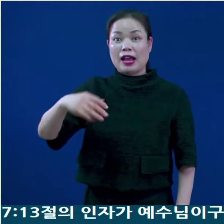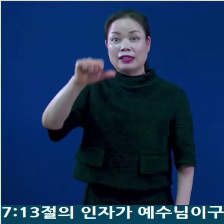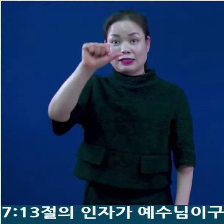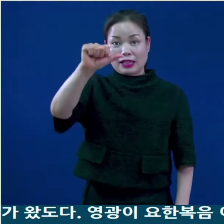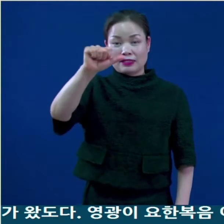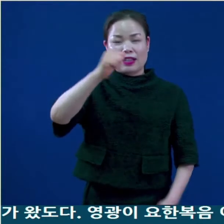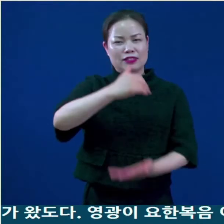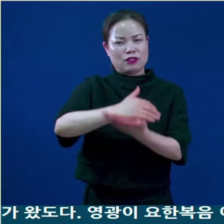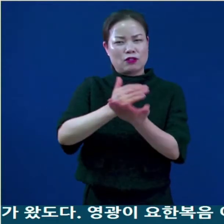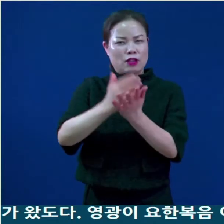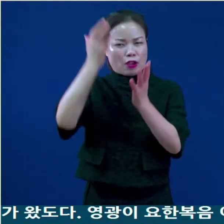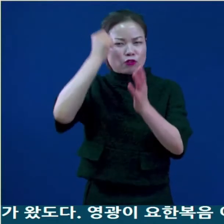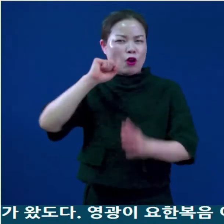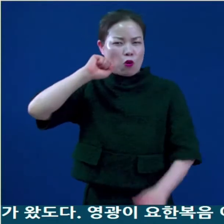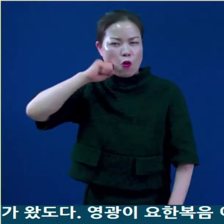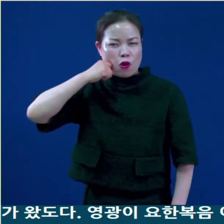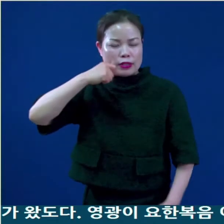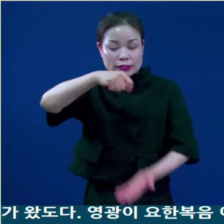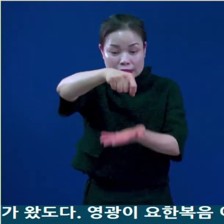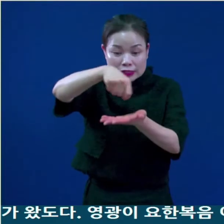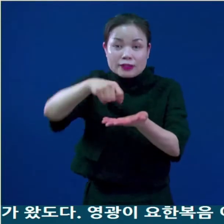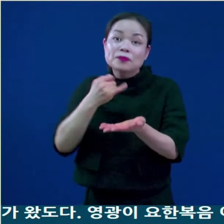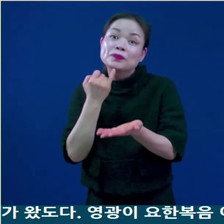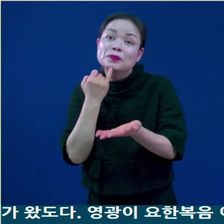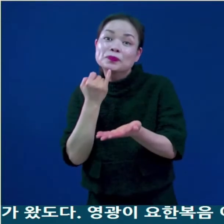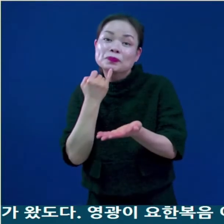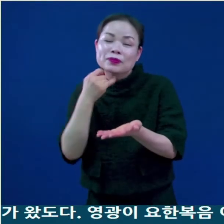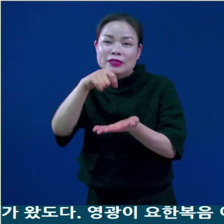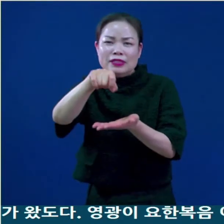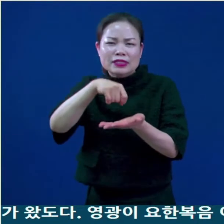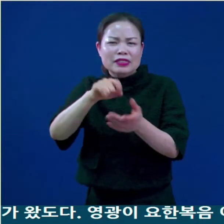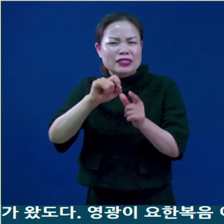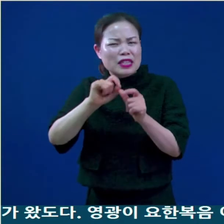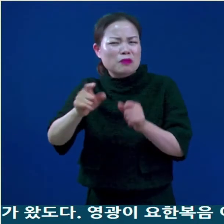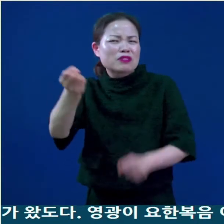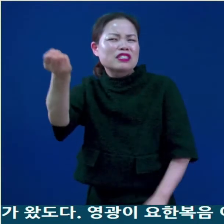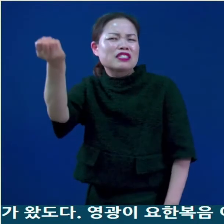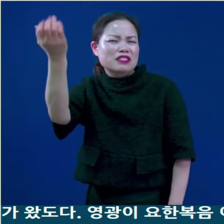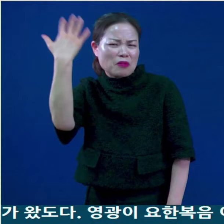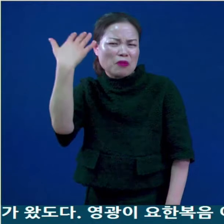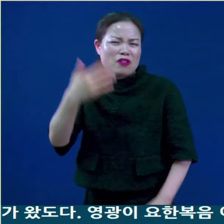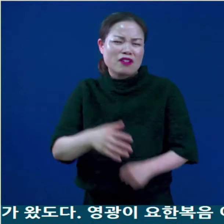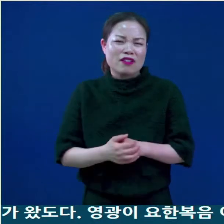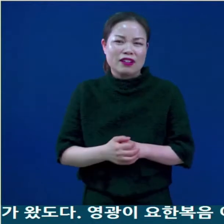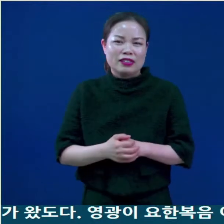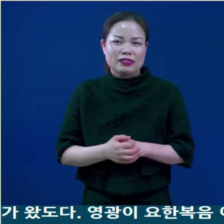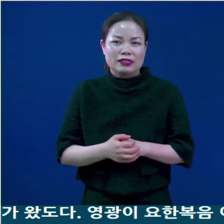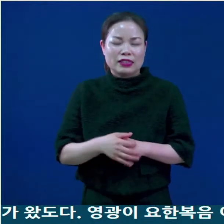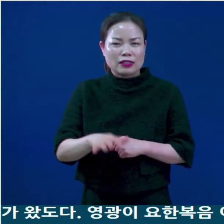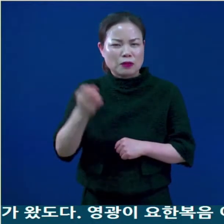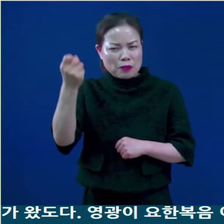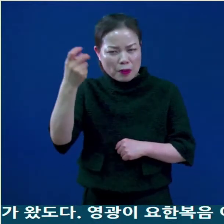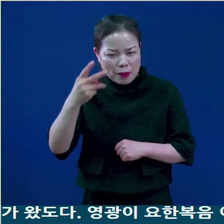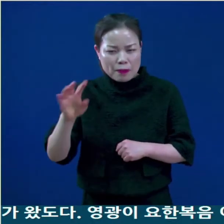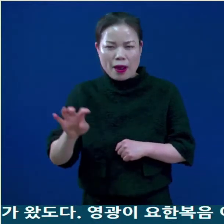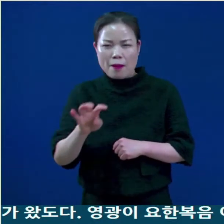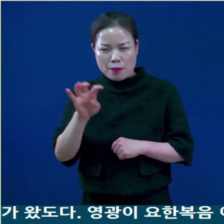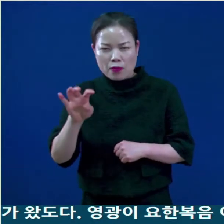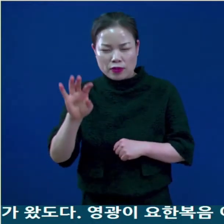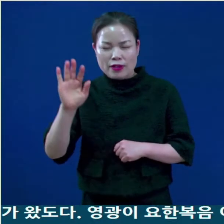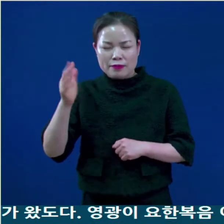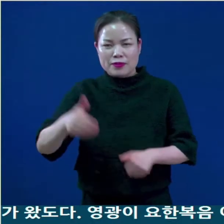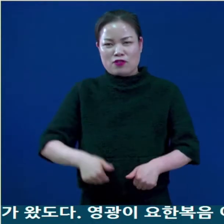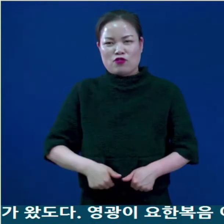이거 도저히 못 외우세요. 쓰시는 건 좋습니다. 근데 쓰셔도 대부분 다 까먹을 거예요. 그러니까 이제 가셔서 몇 번을 반복하셔야 돼요.